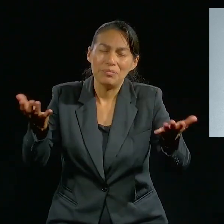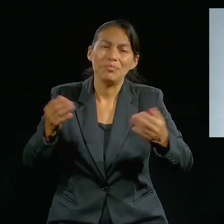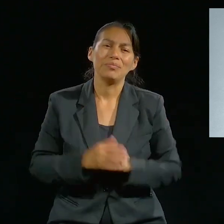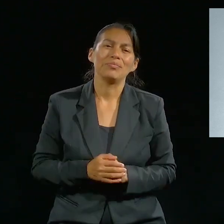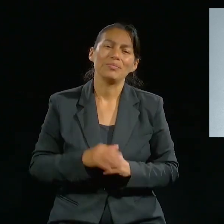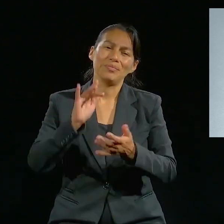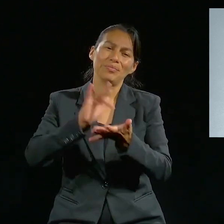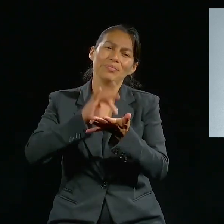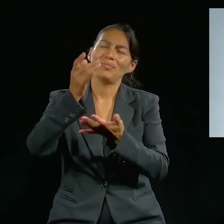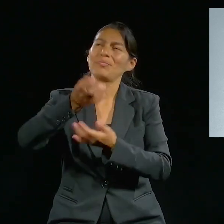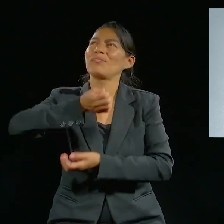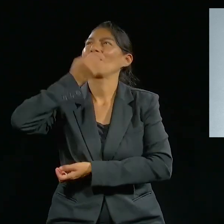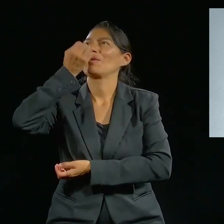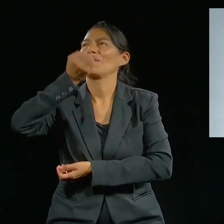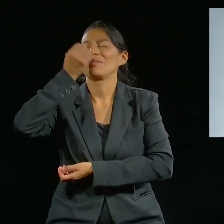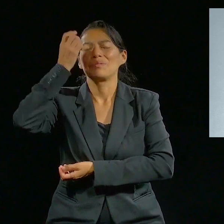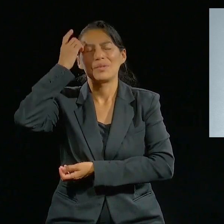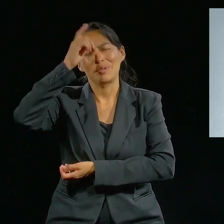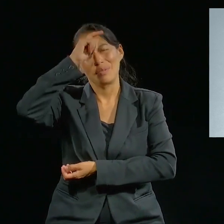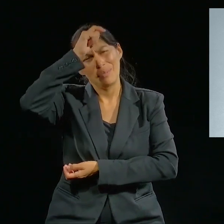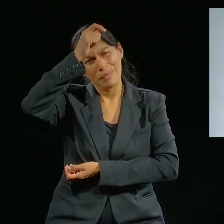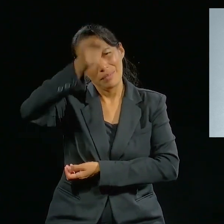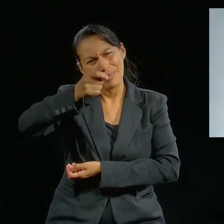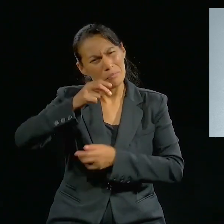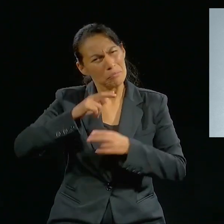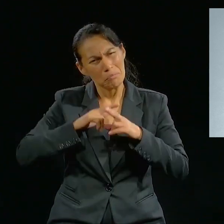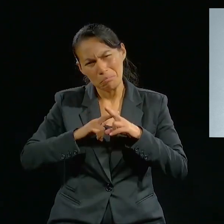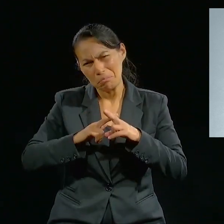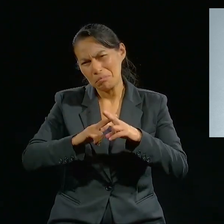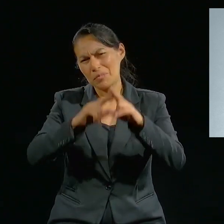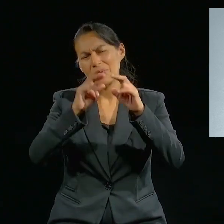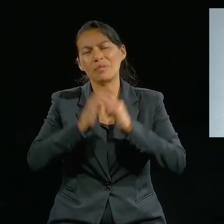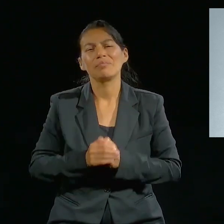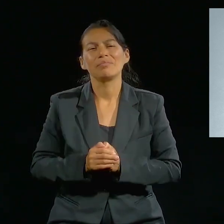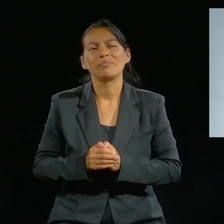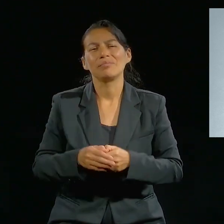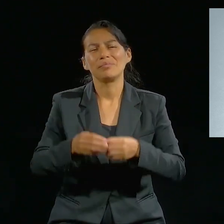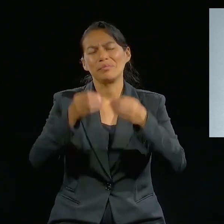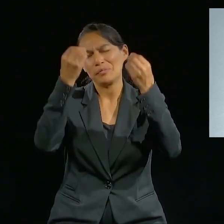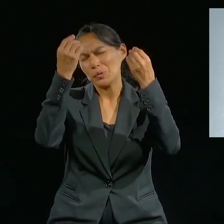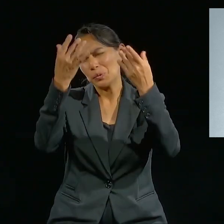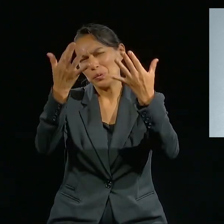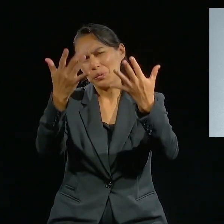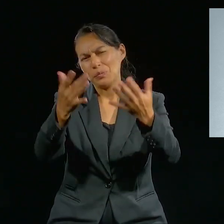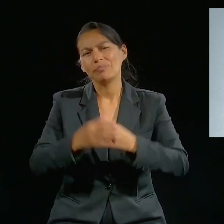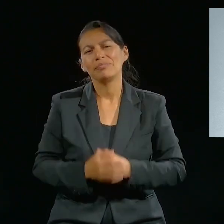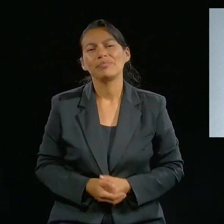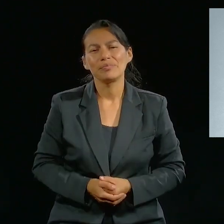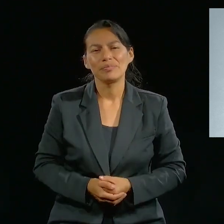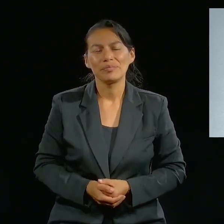a través de la oración que Dios te siga usando ricamente grandemente